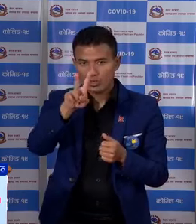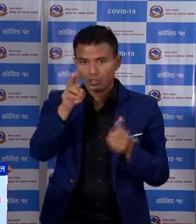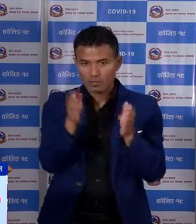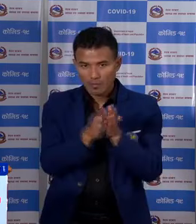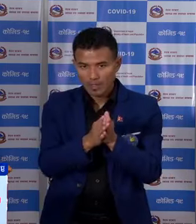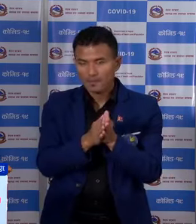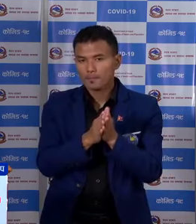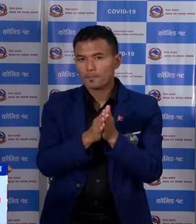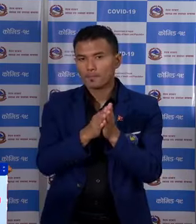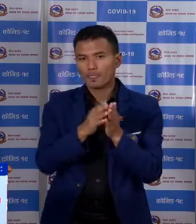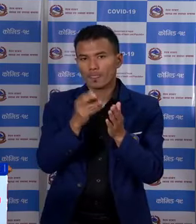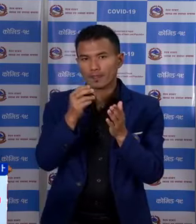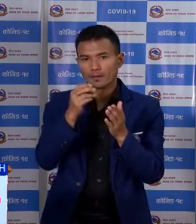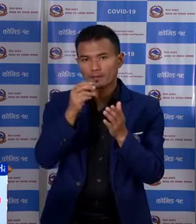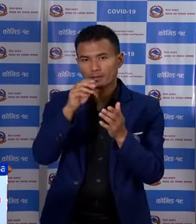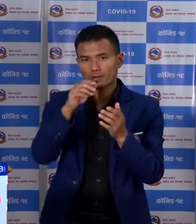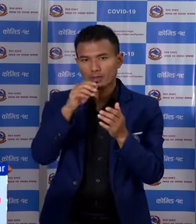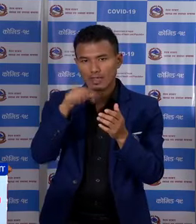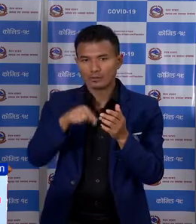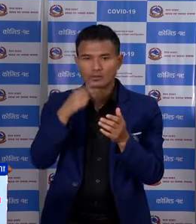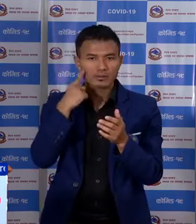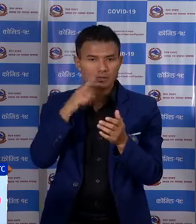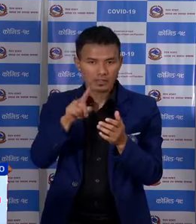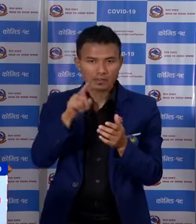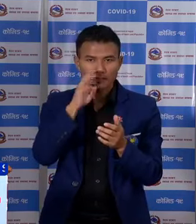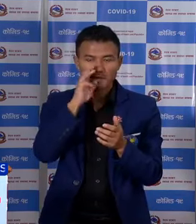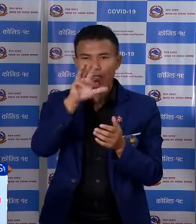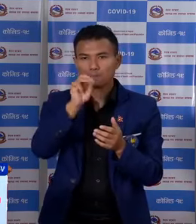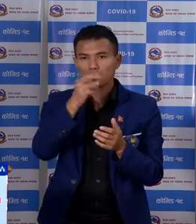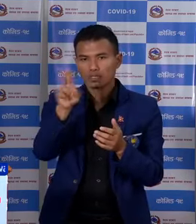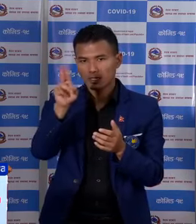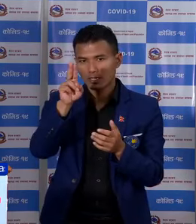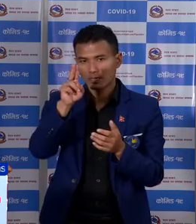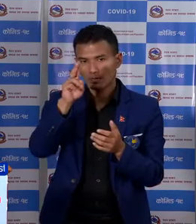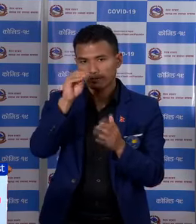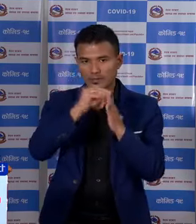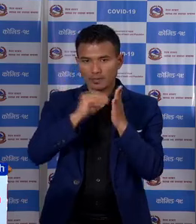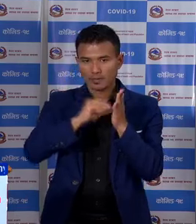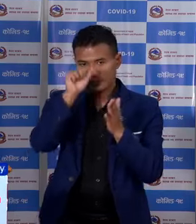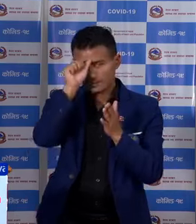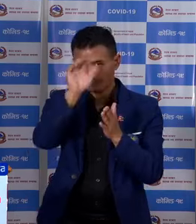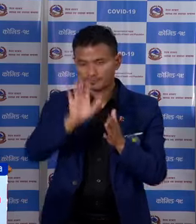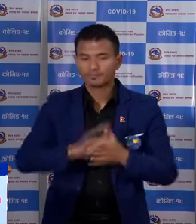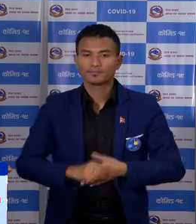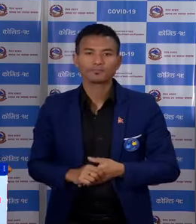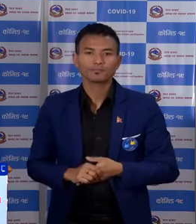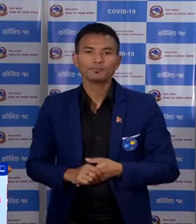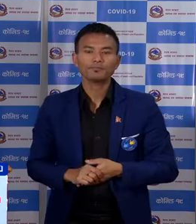સંક્રમન સંખ્યા પછેલો અપટેટ છાઈ 90 સંક્રમિત કો યાંરલાય મઈલે વિવરણ દીએં